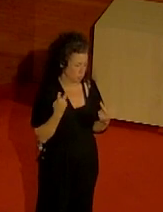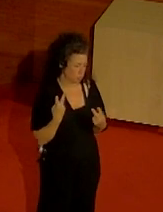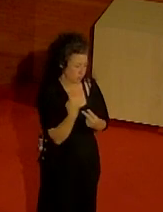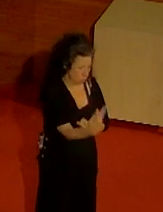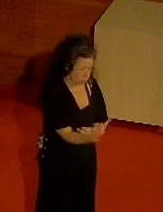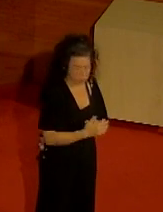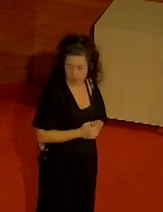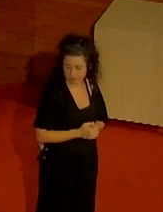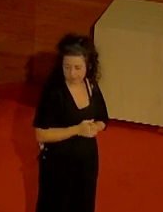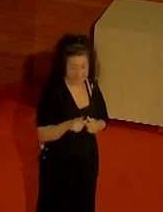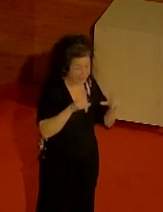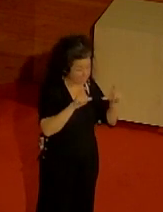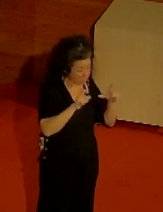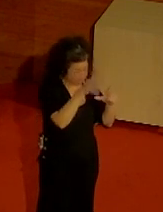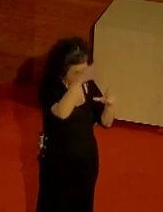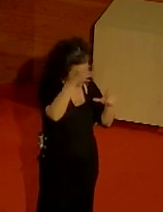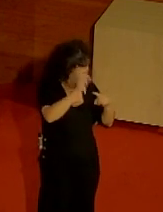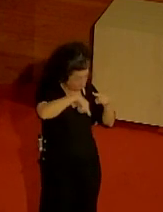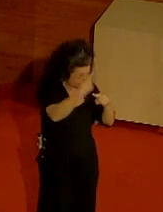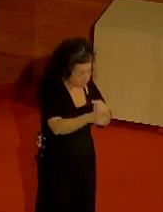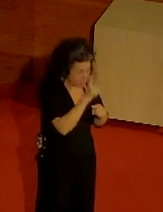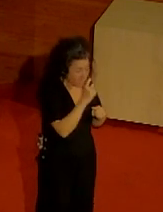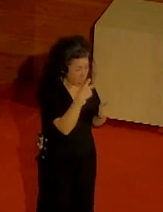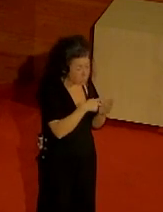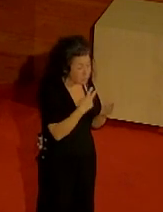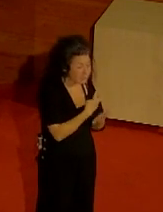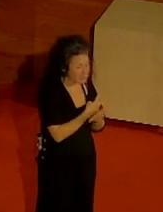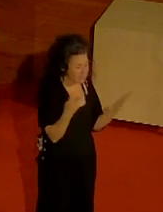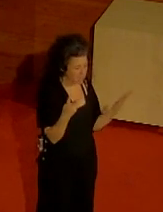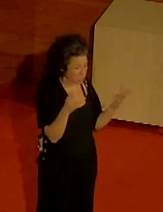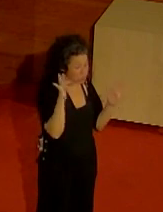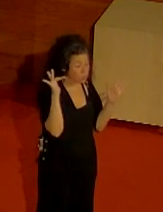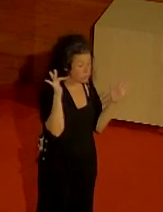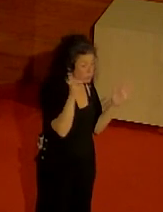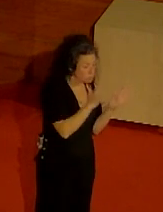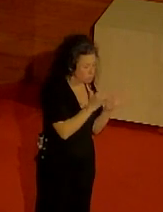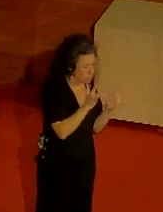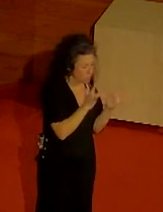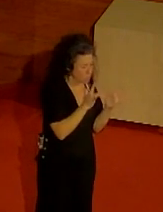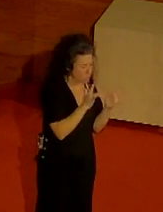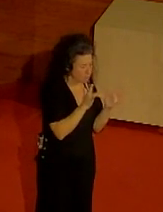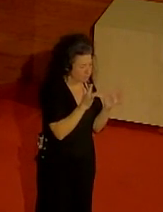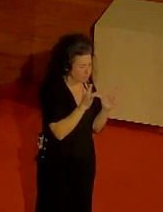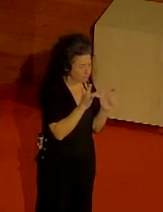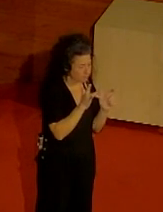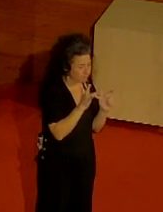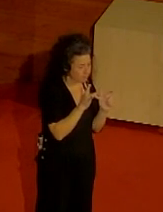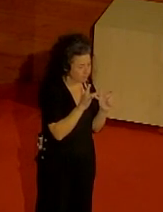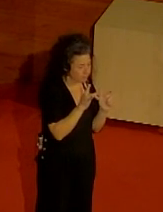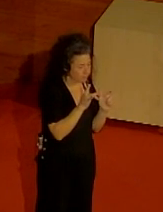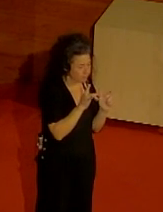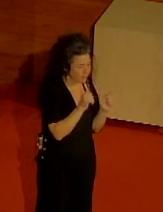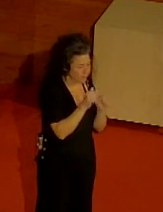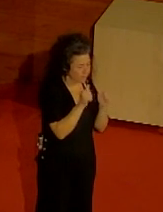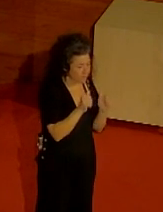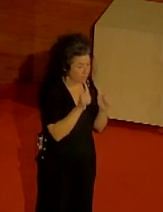la hizo después de un verano de 2018, en el cual hubo un repunte de llegadas de personas a España de forma irregular, a